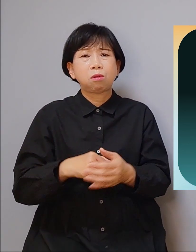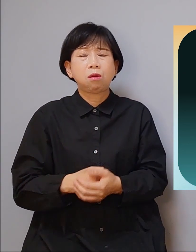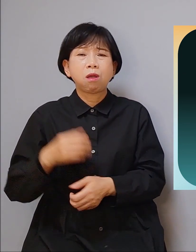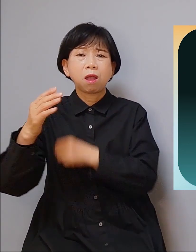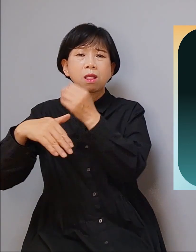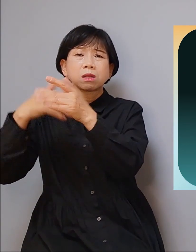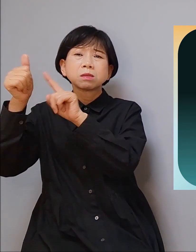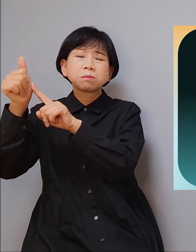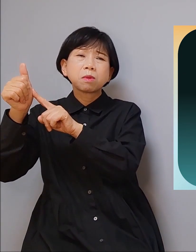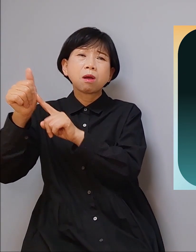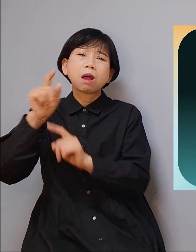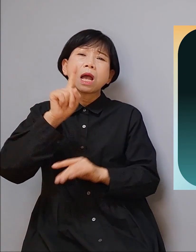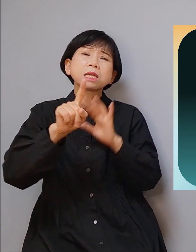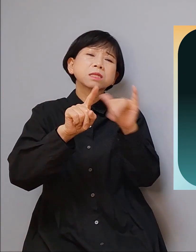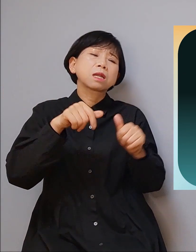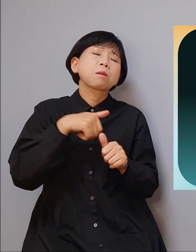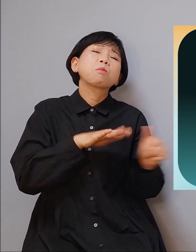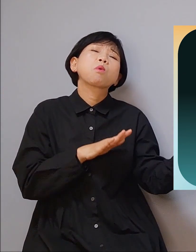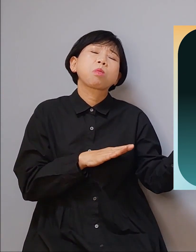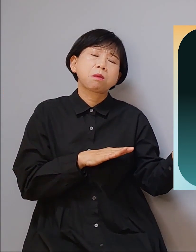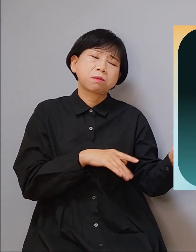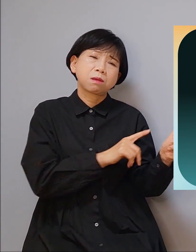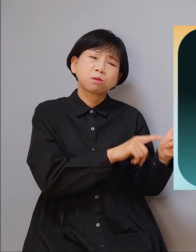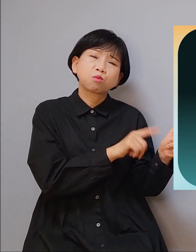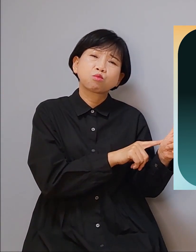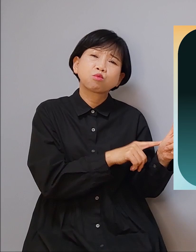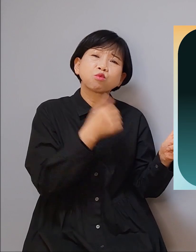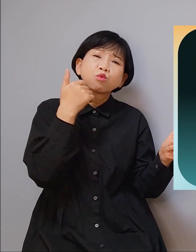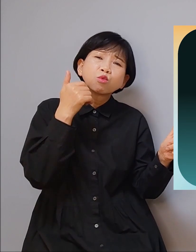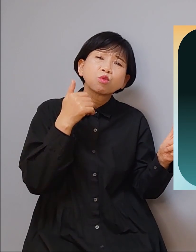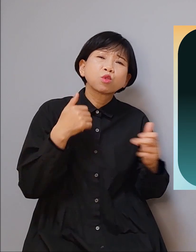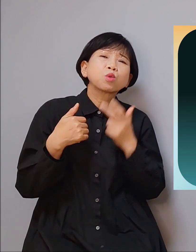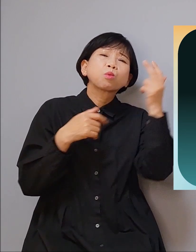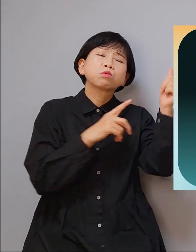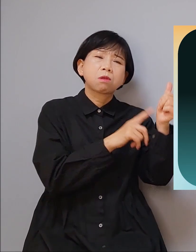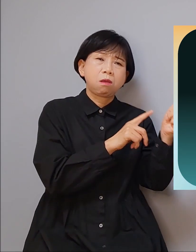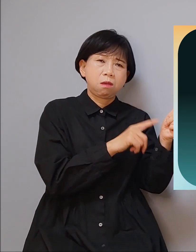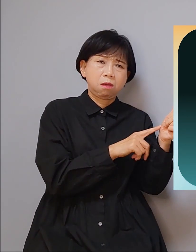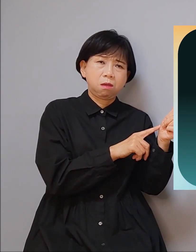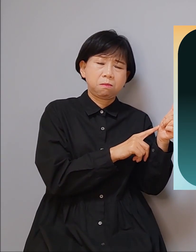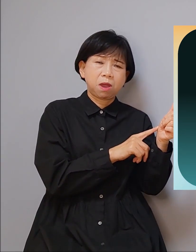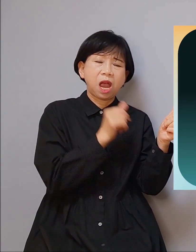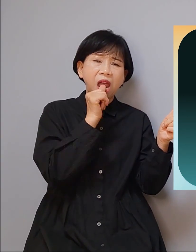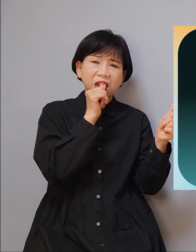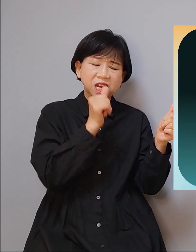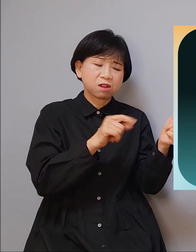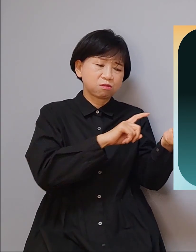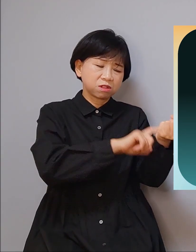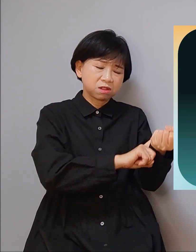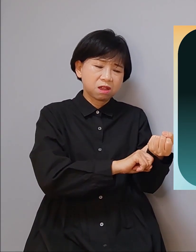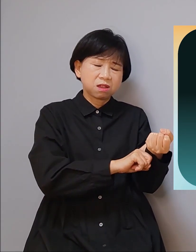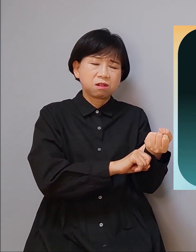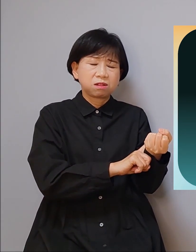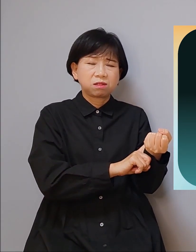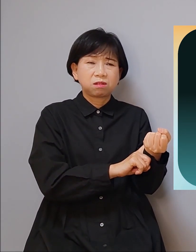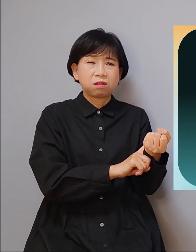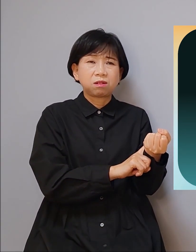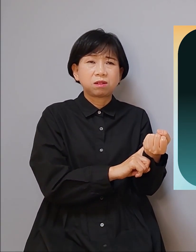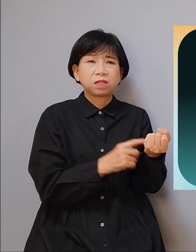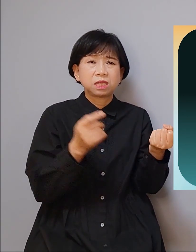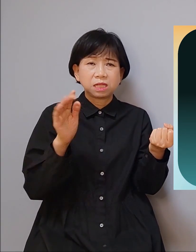요셉이 종으로 팔렸도다. 그의 발은 착고를 차고 그의 몸은 쇠사슬에 매였으니 곧